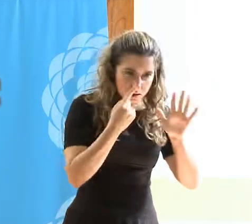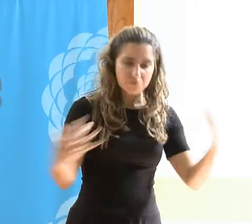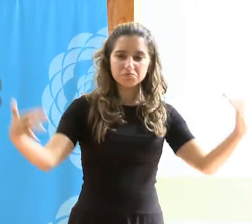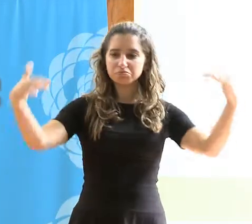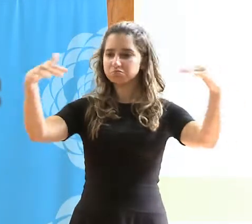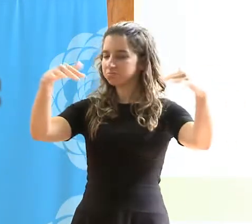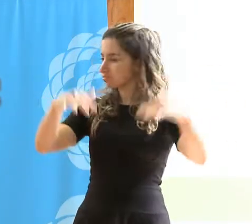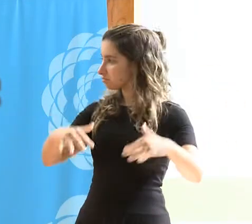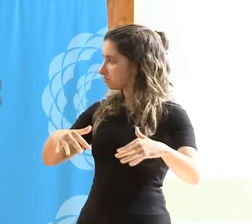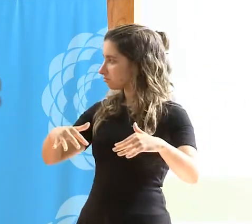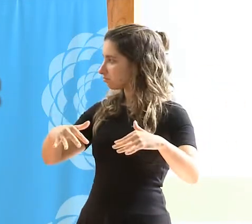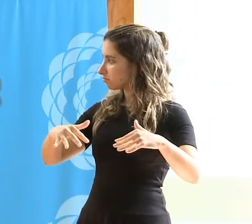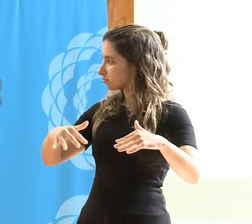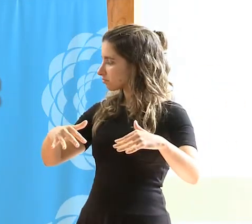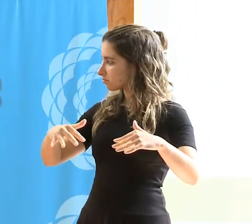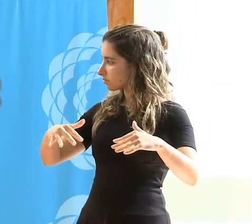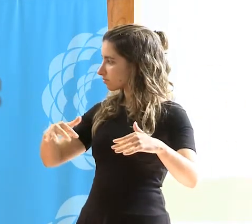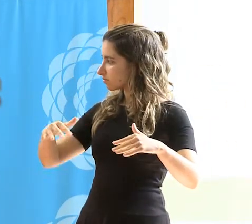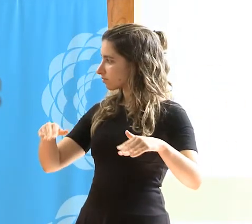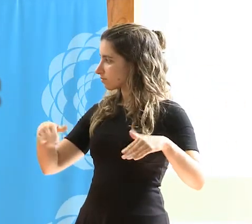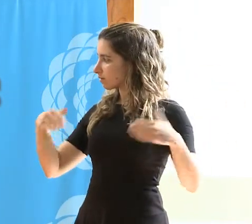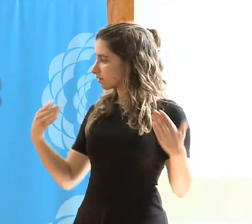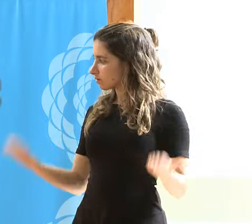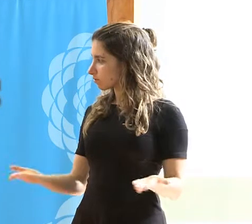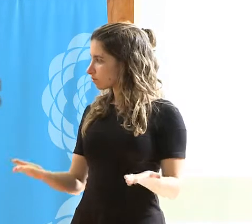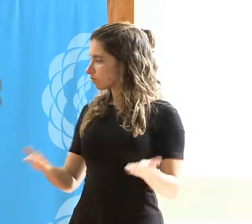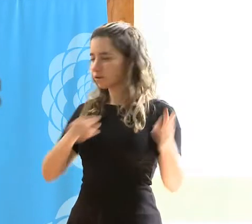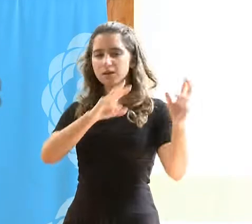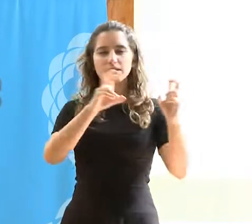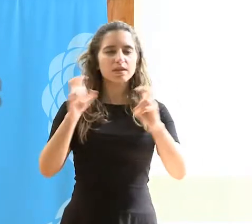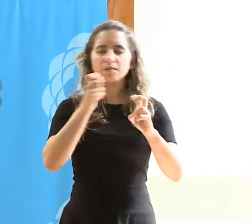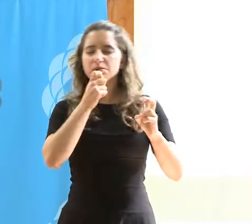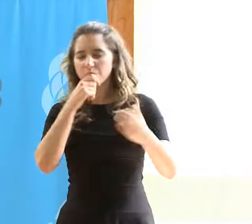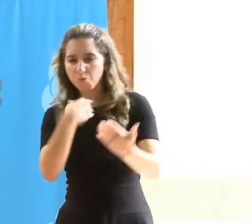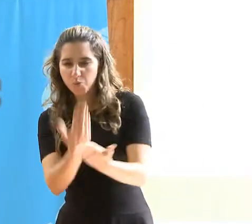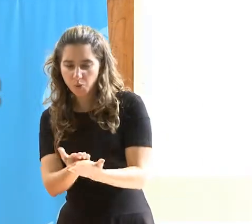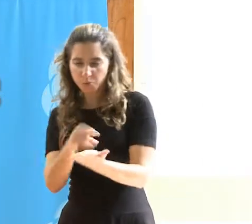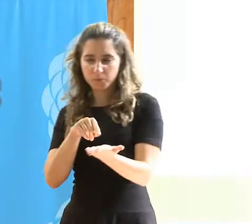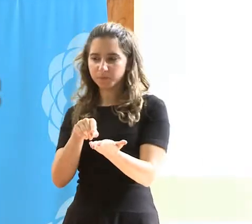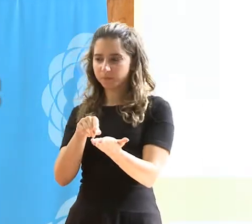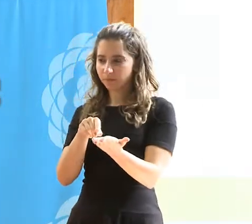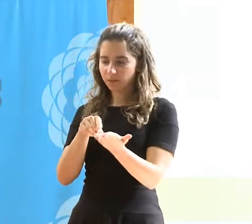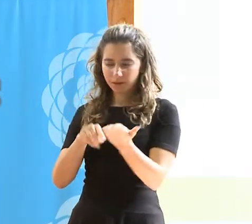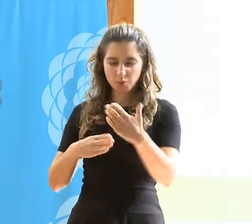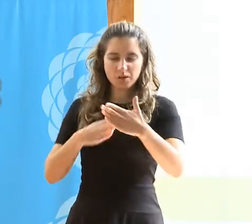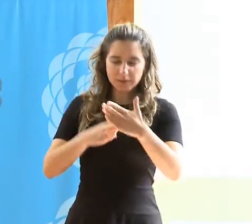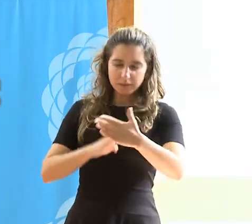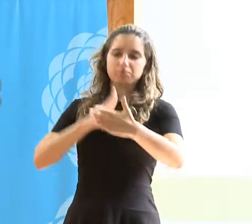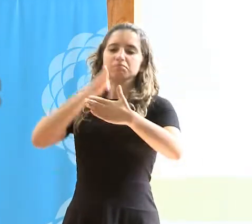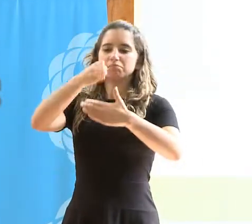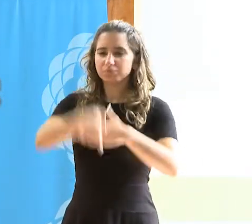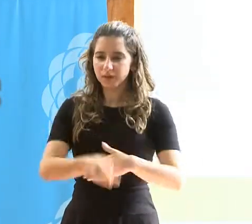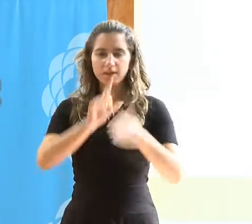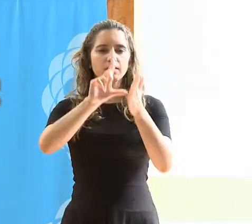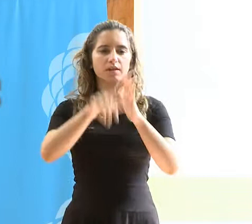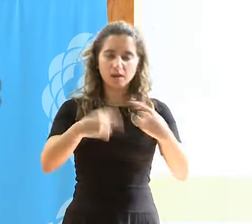con ellos, elaborar siempre propuestas capaces de superar los obstáculos de la distancia,